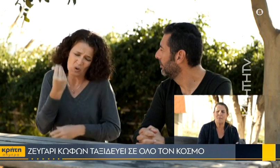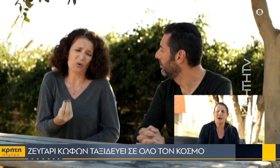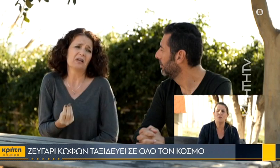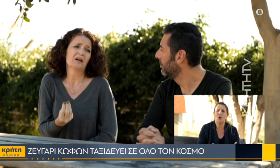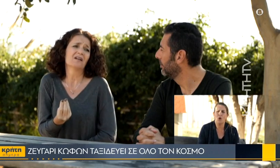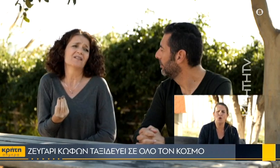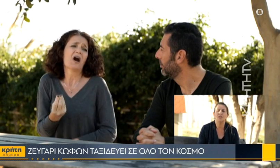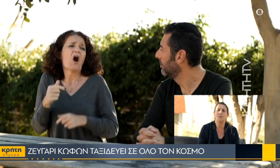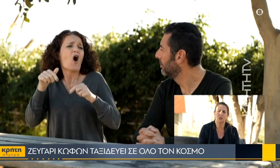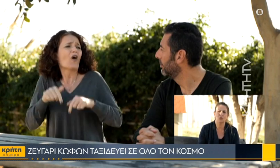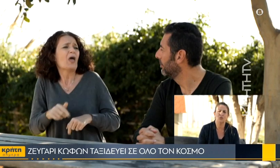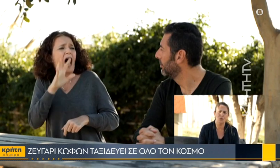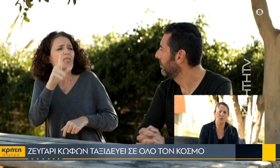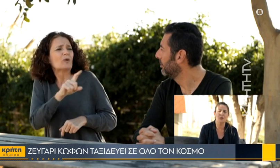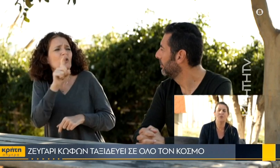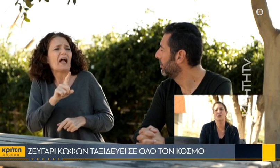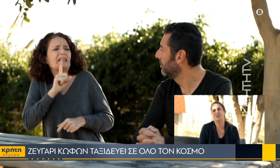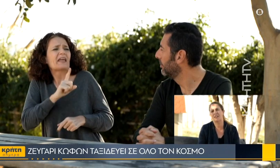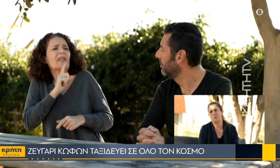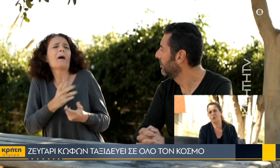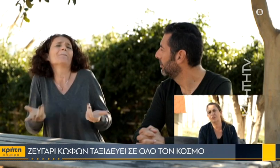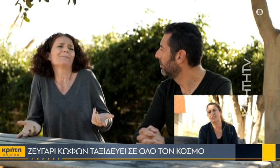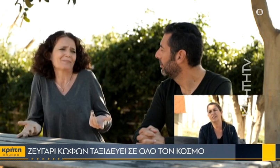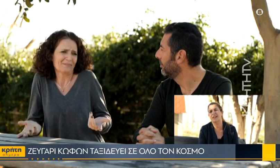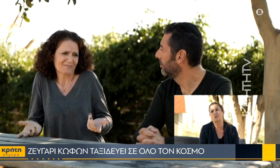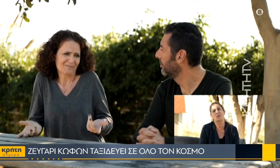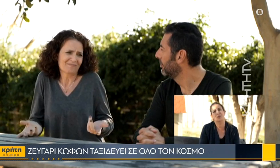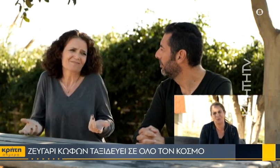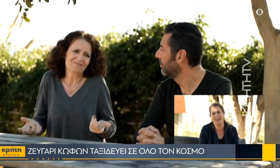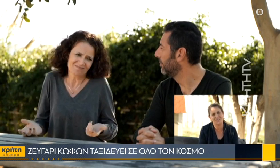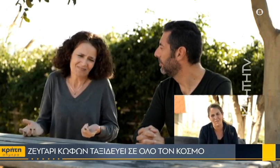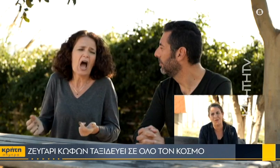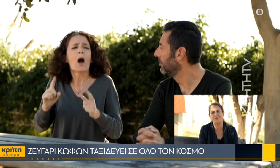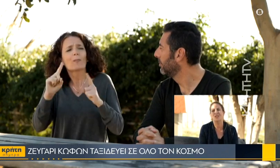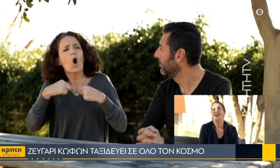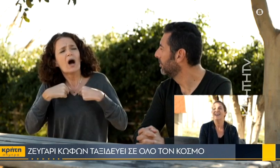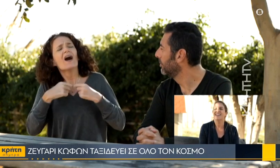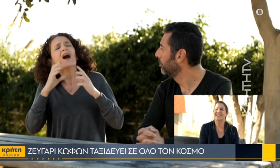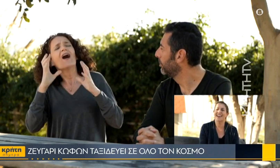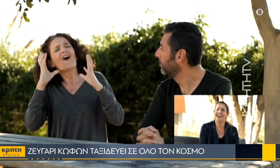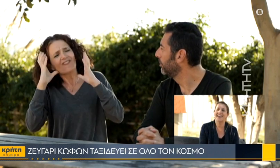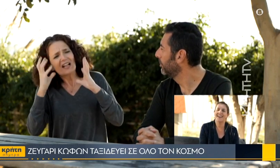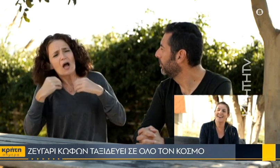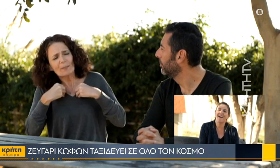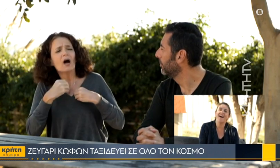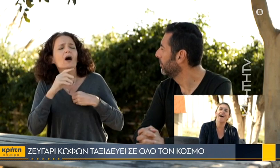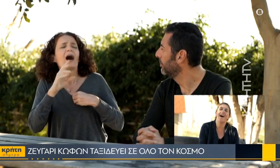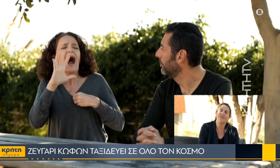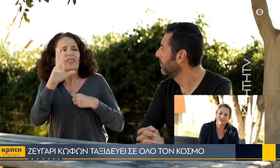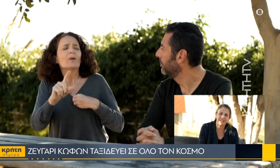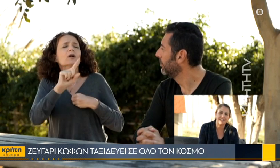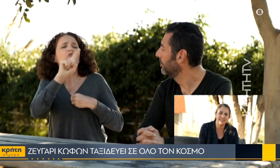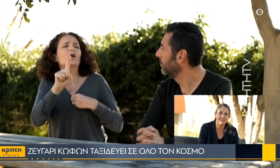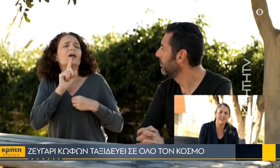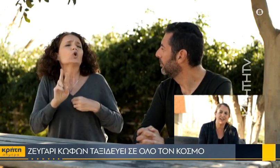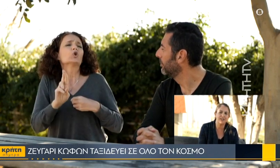να πάρουμε ό,τι περισσότερο μπορούμε. Νομίζω ότι η καθημερινότητα είναι κάτι το οποίο μας κουράζει όλους. Και